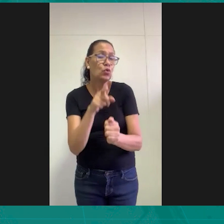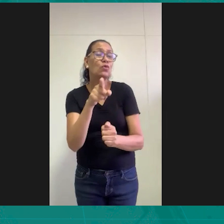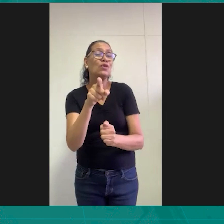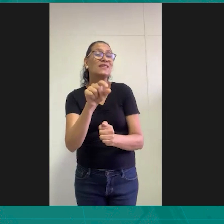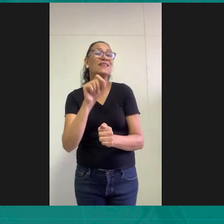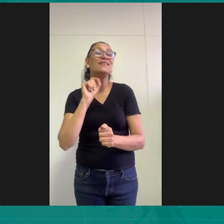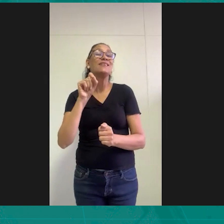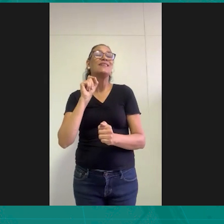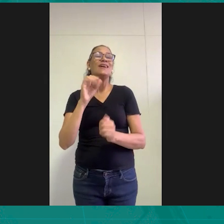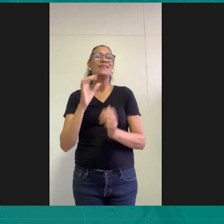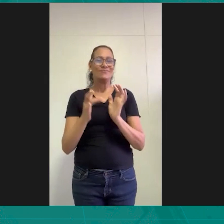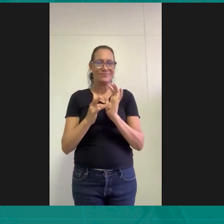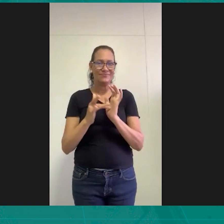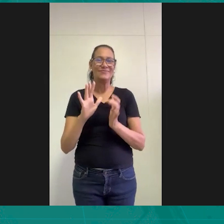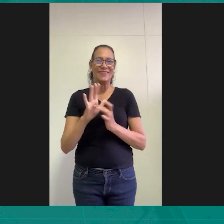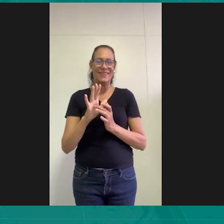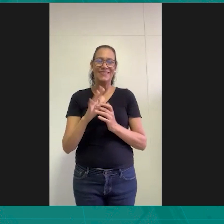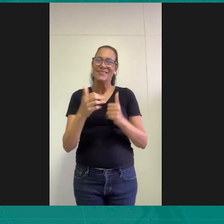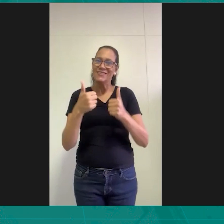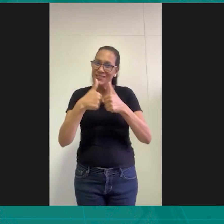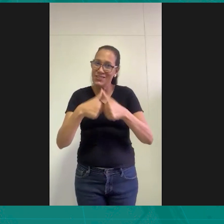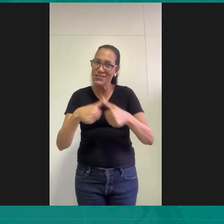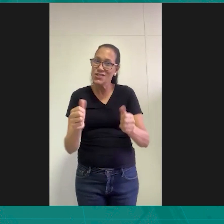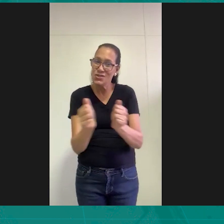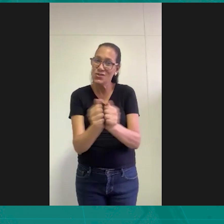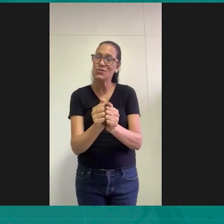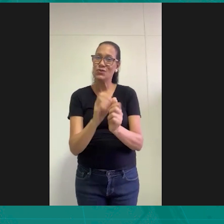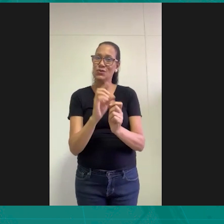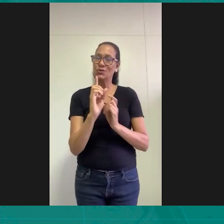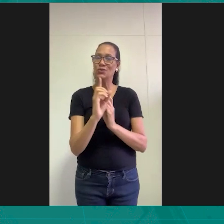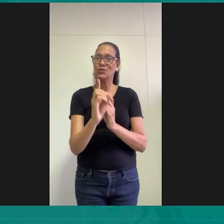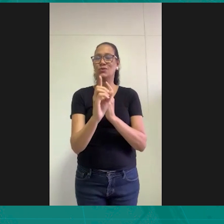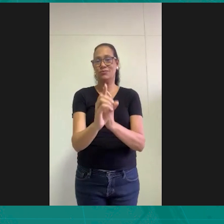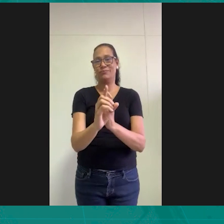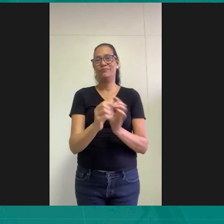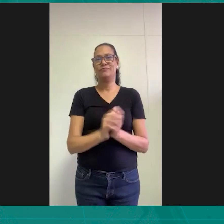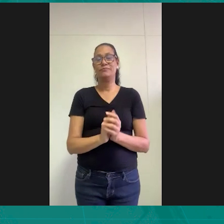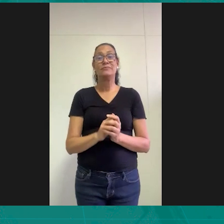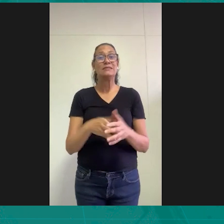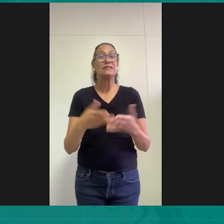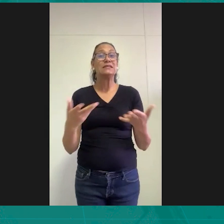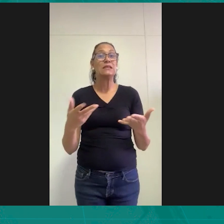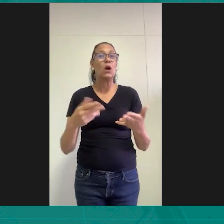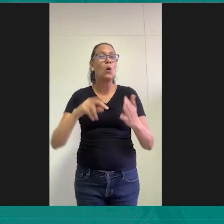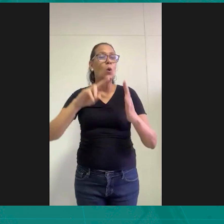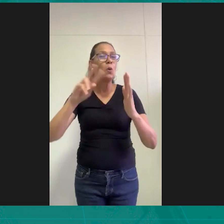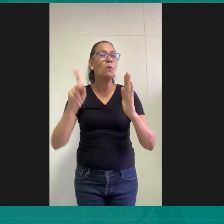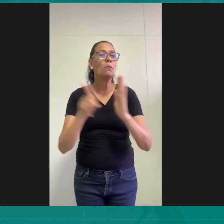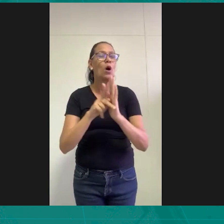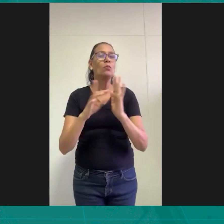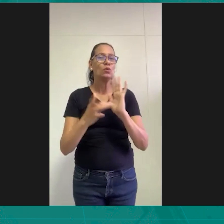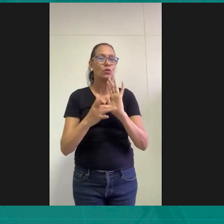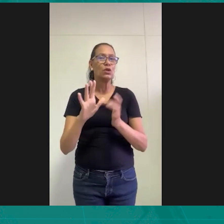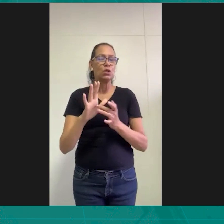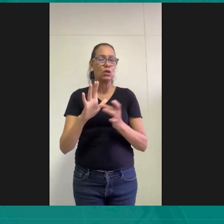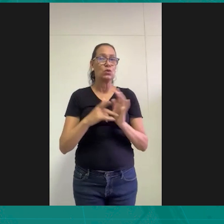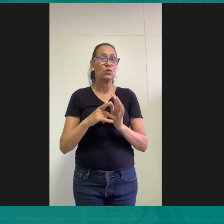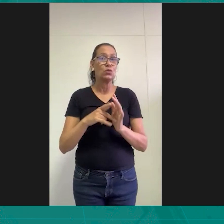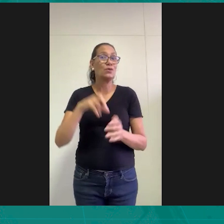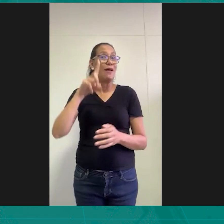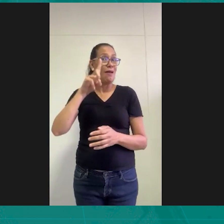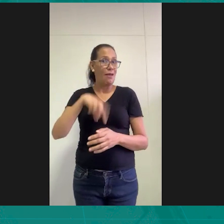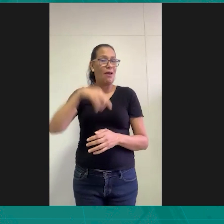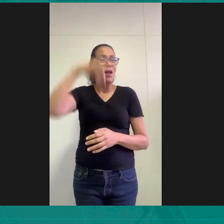com eles. Então esse Espírito da verdade é o próprio Jesus. Aí ele diz: e estará